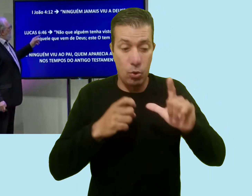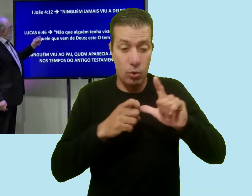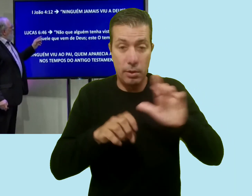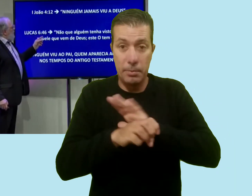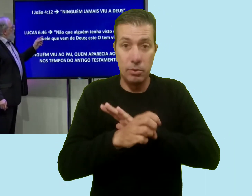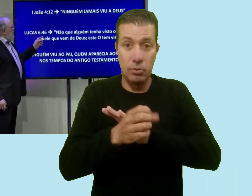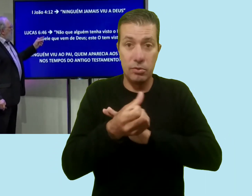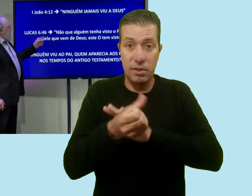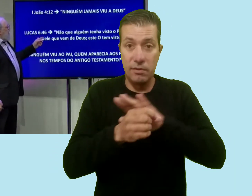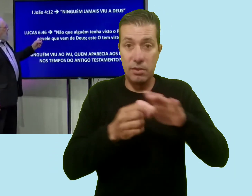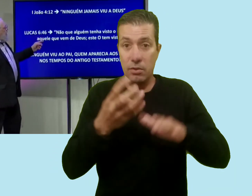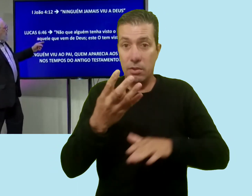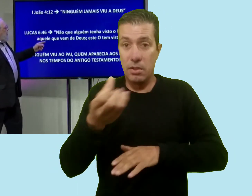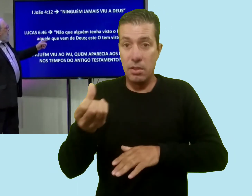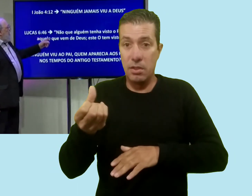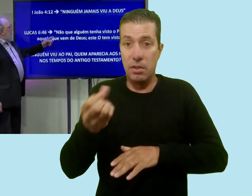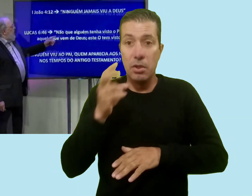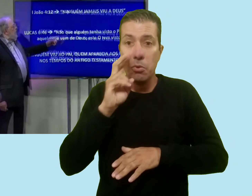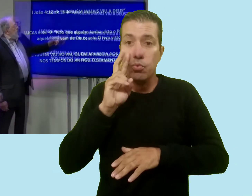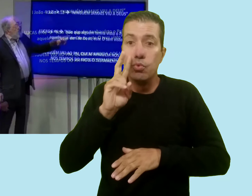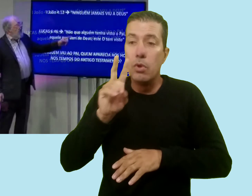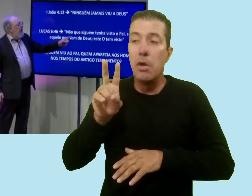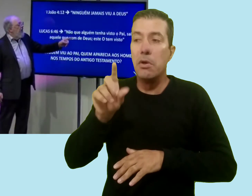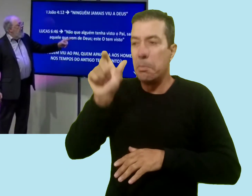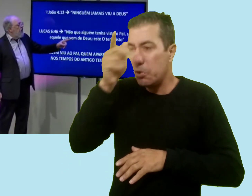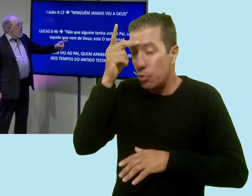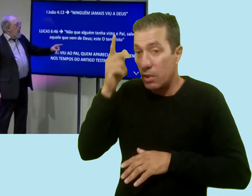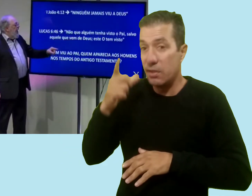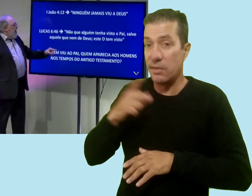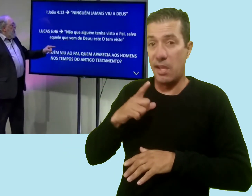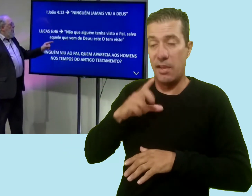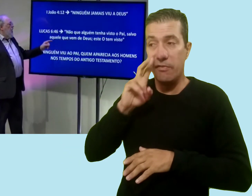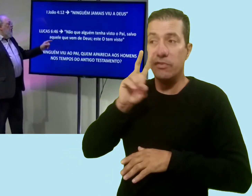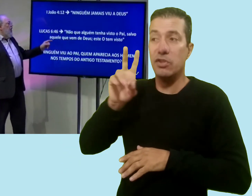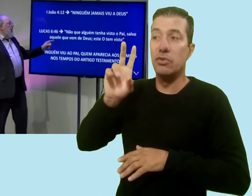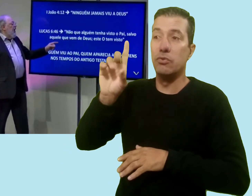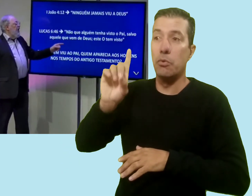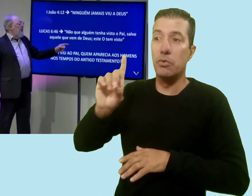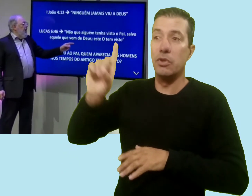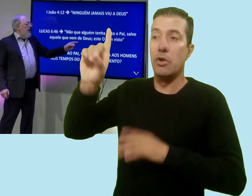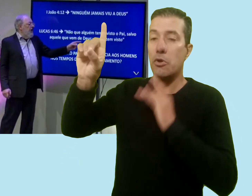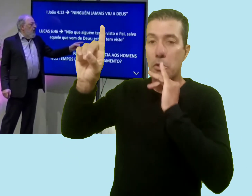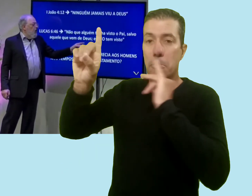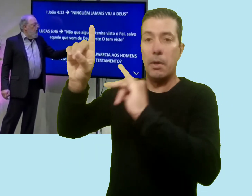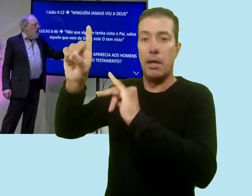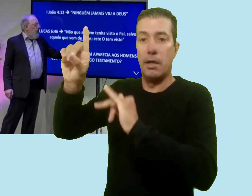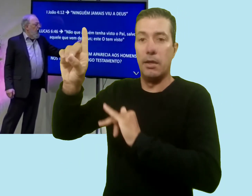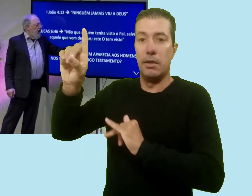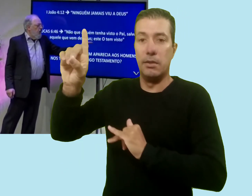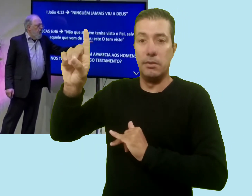Jesus fala assim, em Lucas 6,46, não que alguém tenha visto o Pai, salvo aquele que vem de